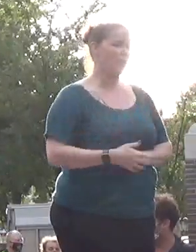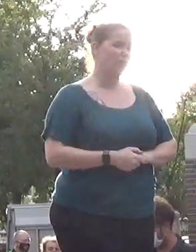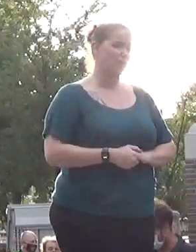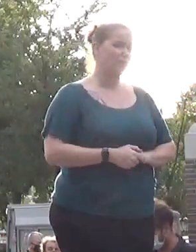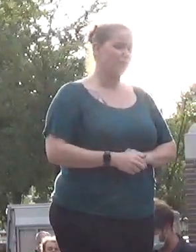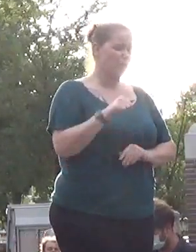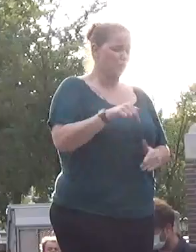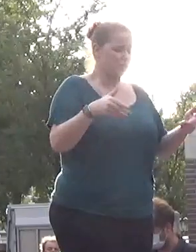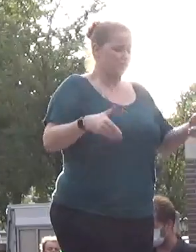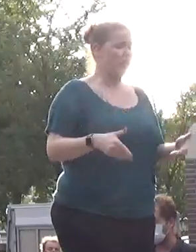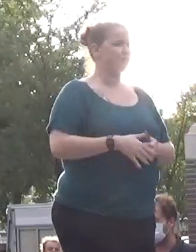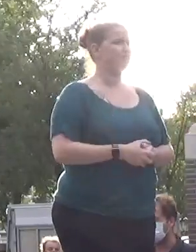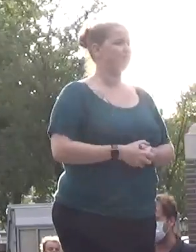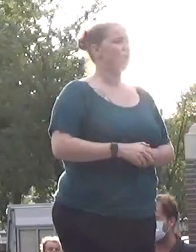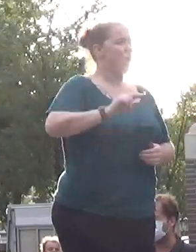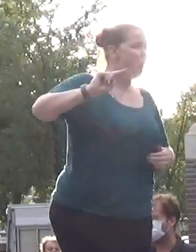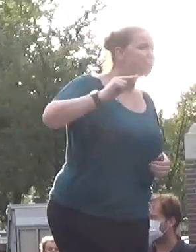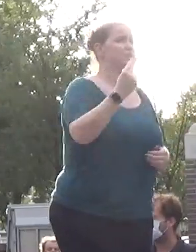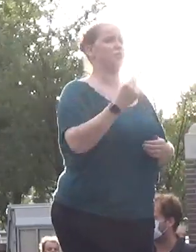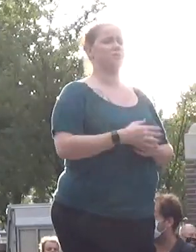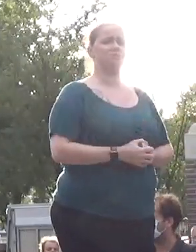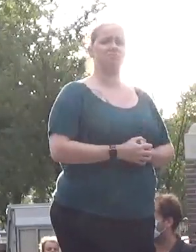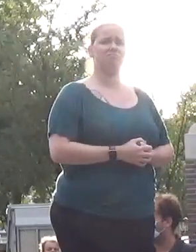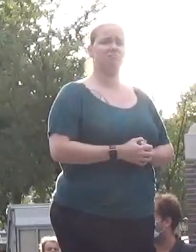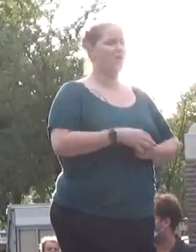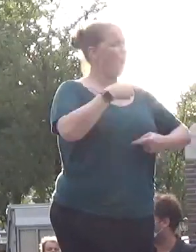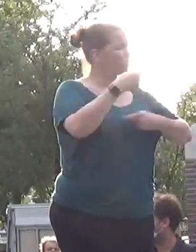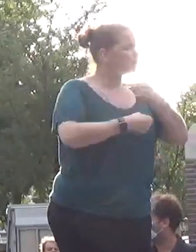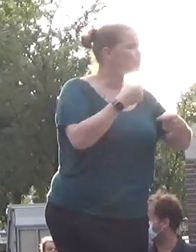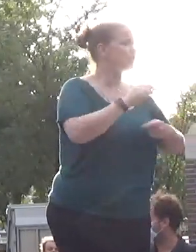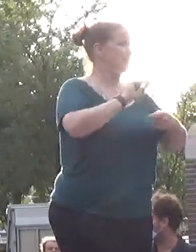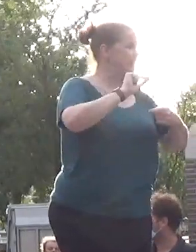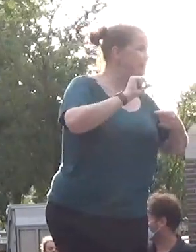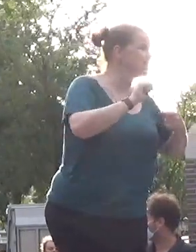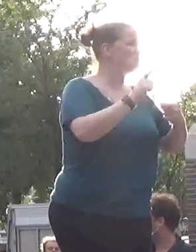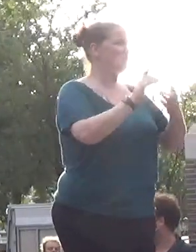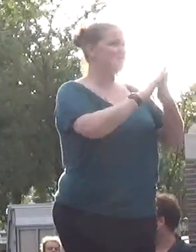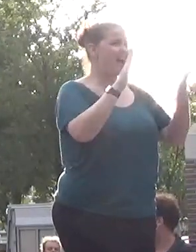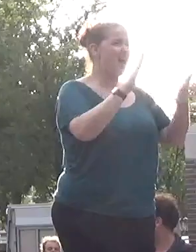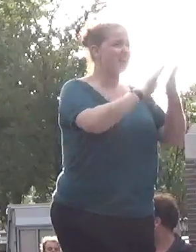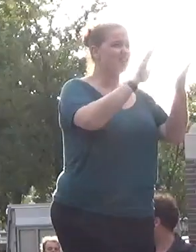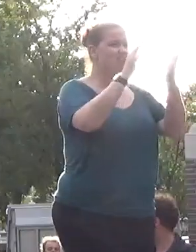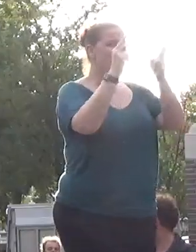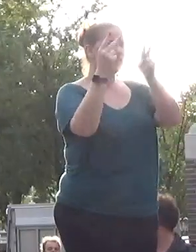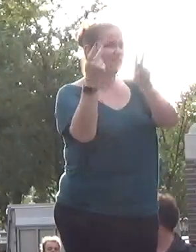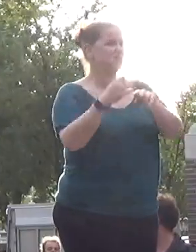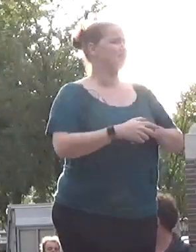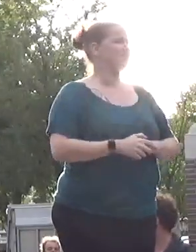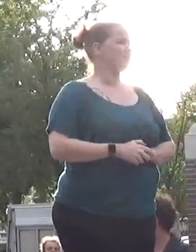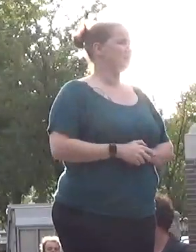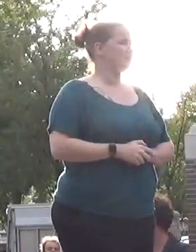staan hier nu weer, omdat die ontwikkelingen een nieuwe fase in lijken te gaan. Waar het met